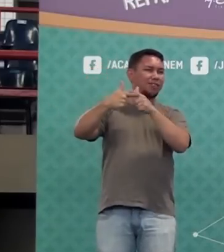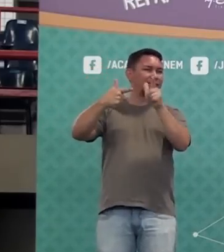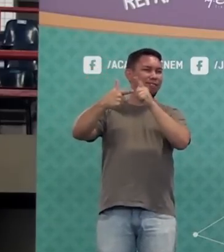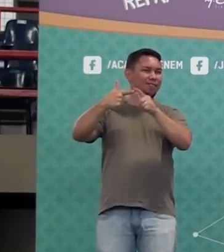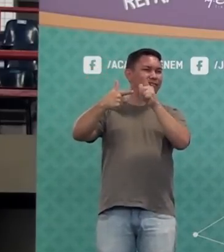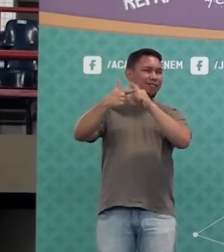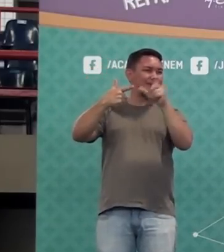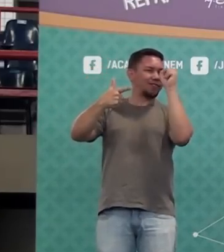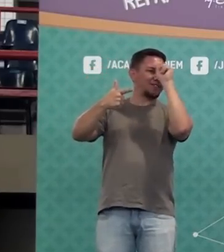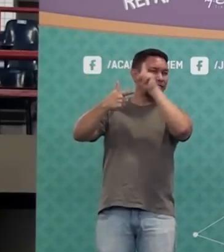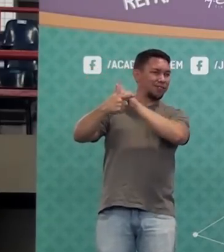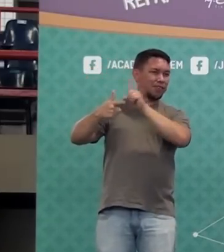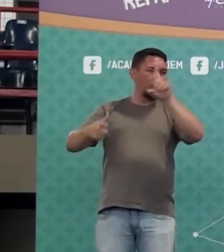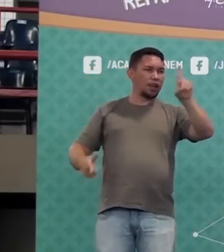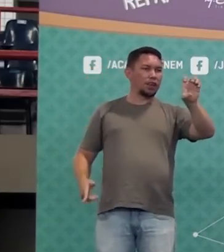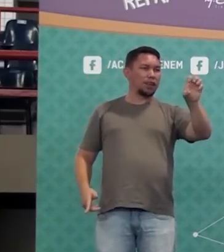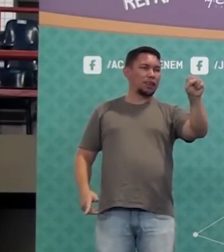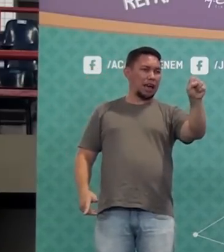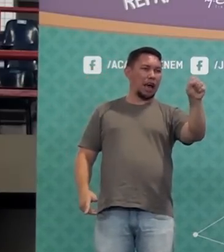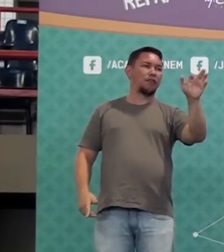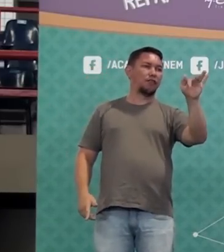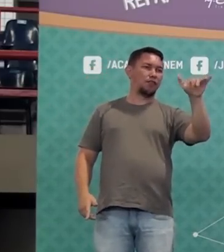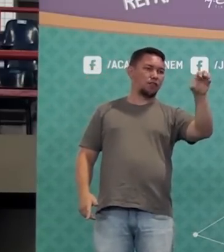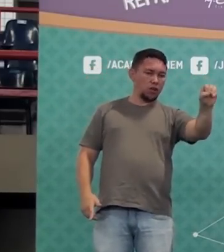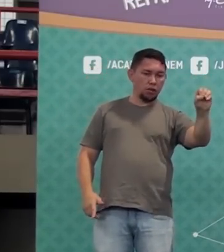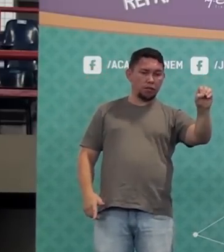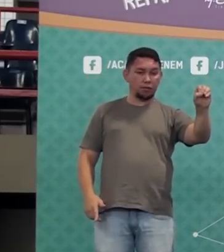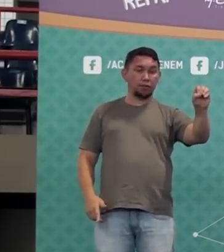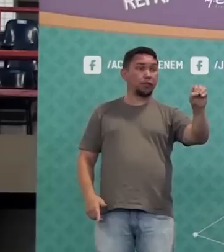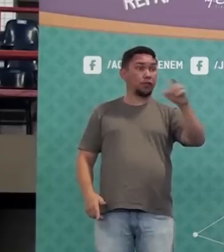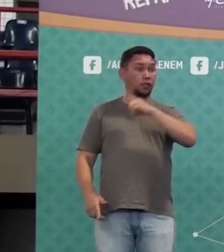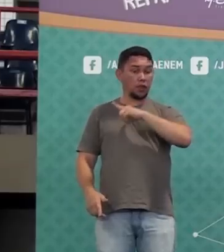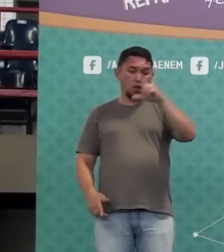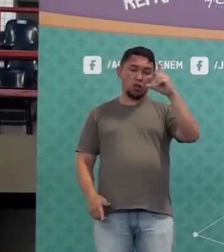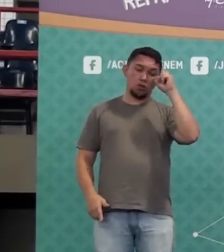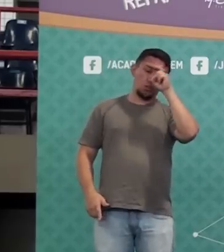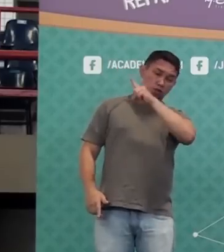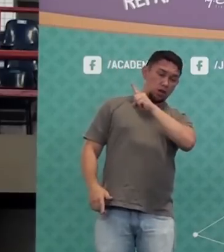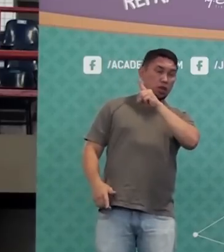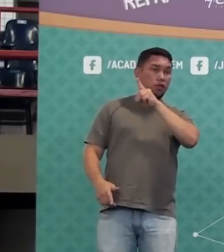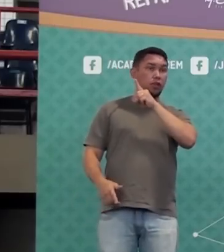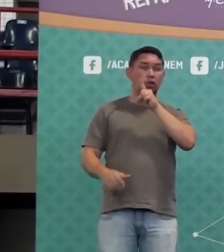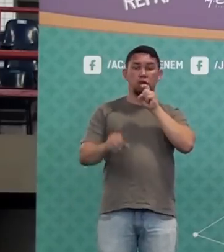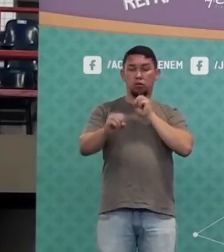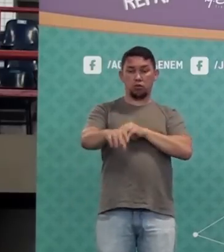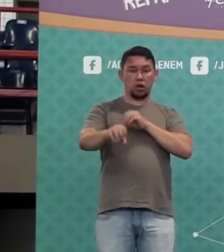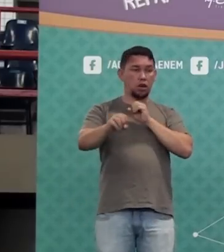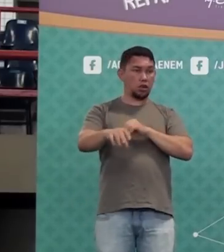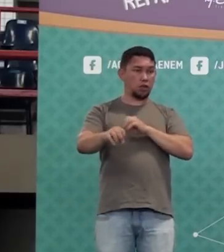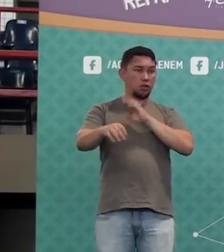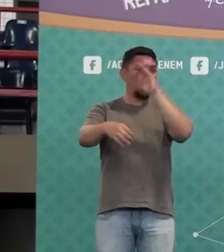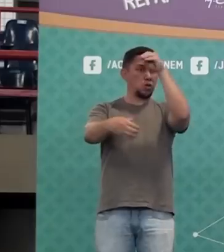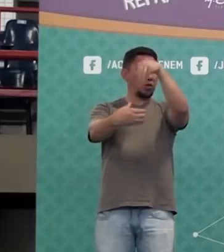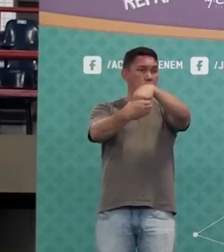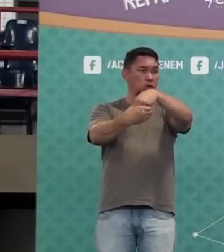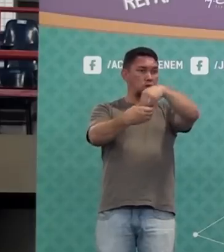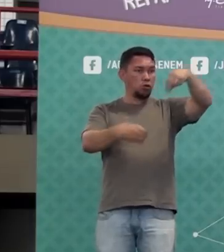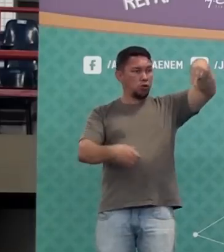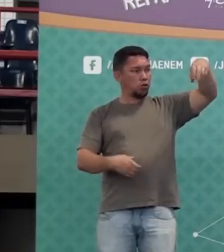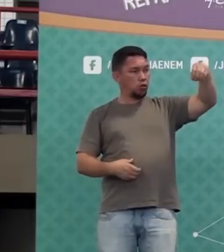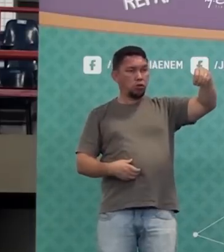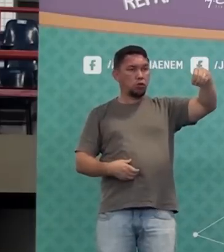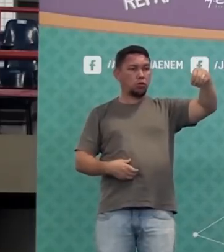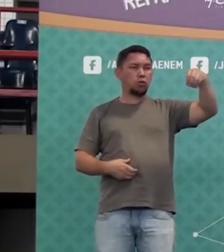é a palavra-chave desse tema. O tema é desafio da educação, repetindo, vocês não devem